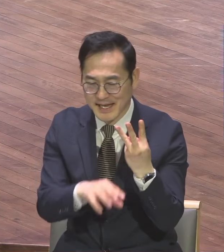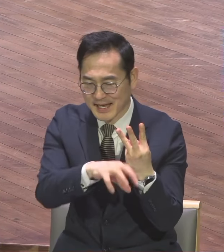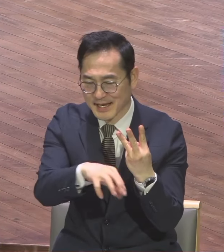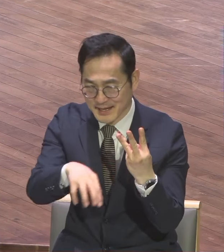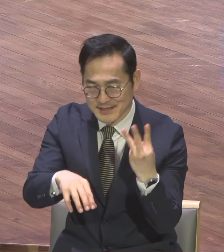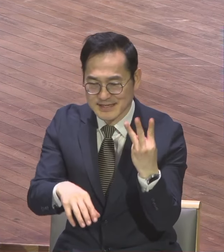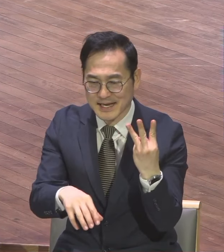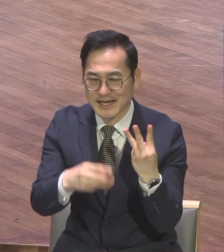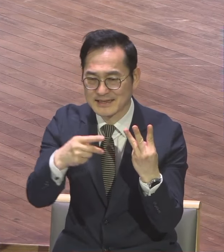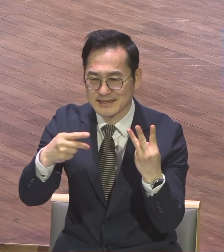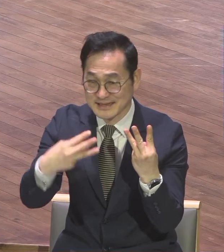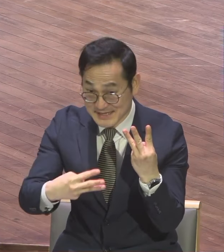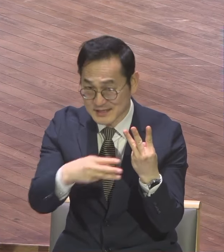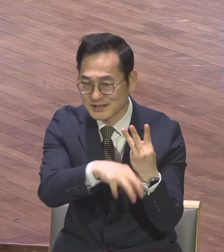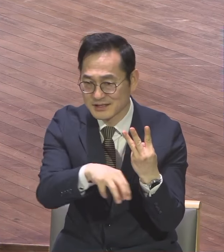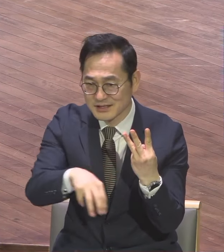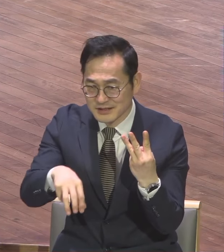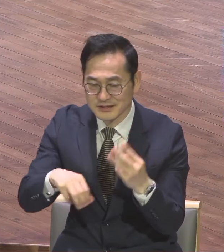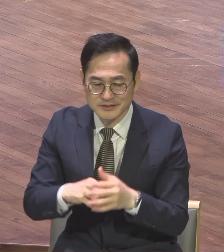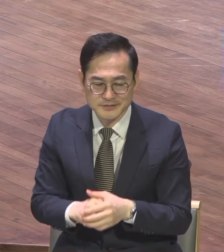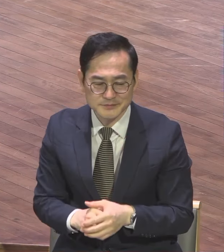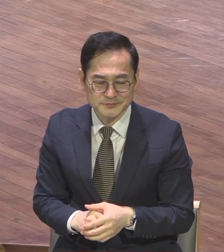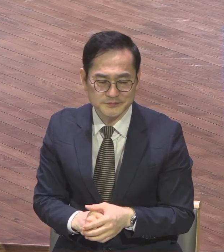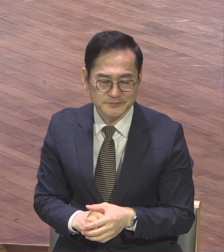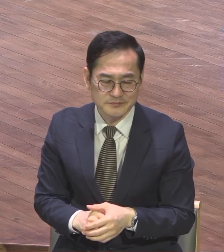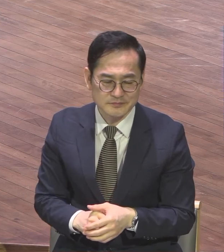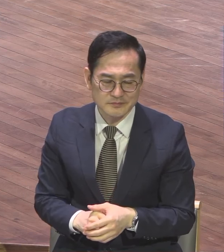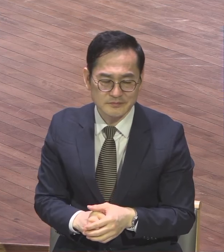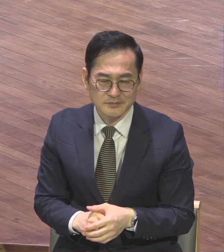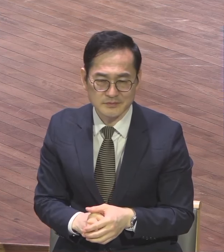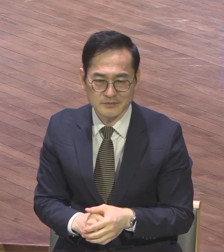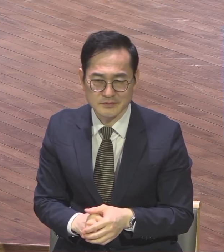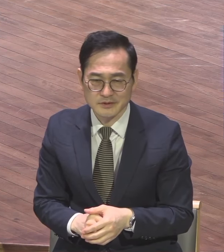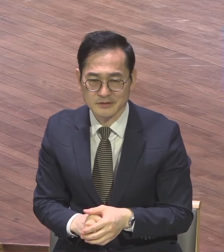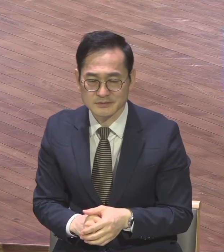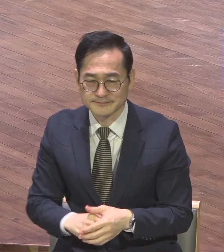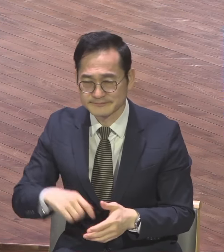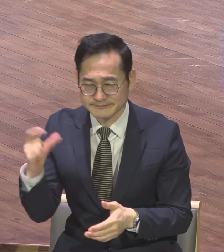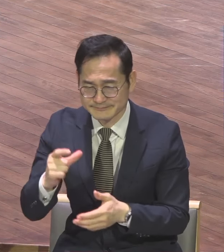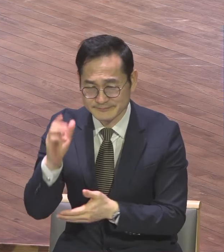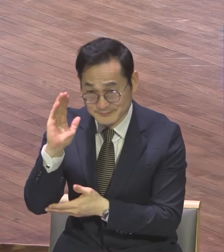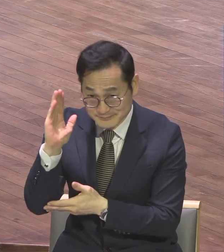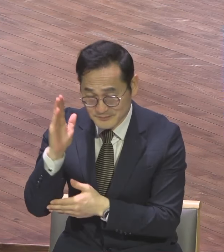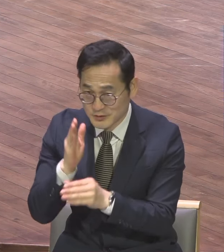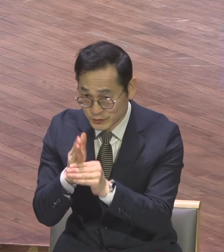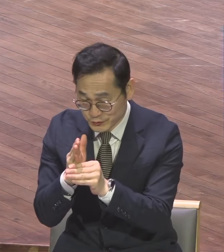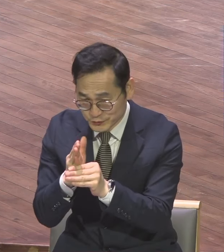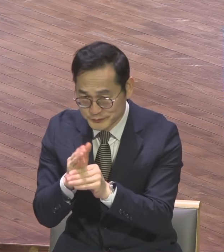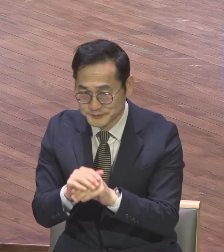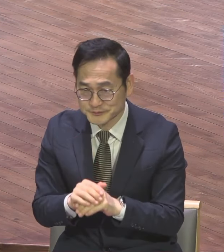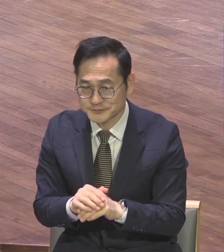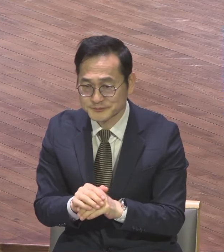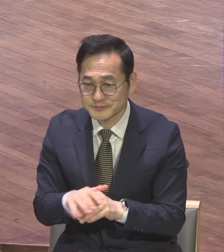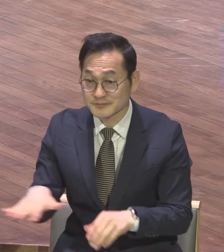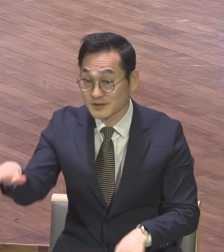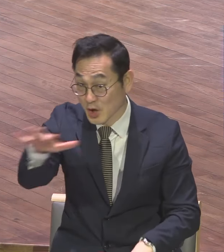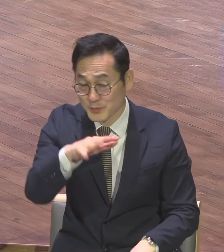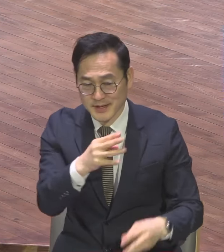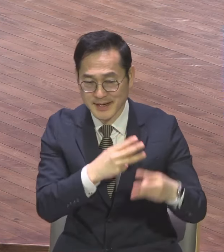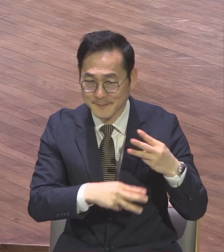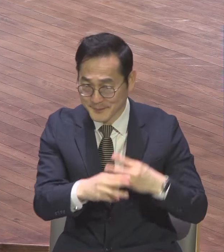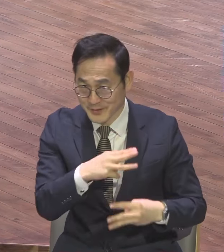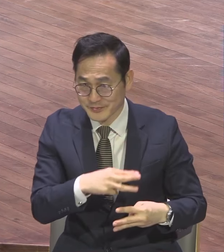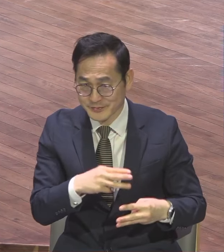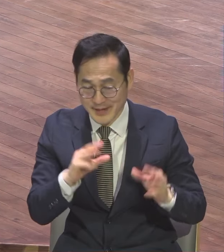함께 금토일 시대의 중요성 이것을 강조하고 있는데 우리 영계 모든 성도들은 우리